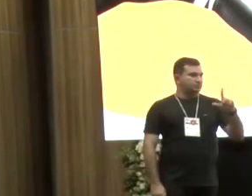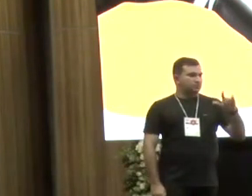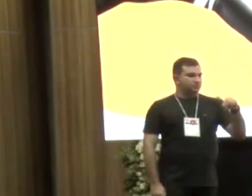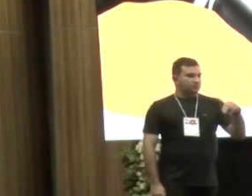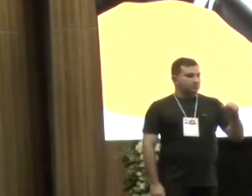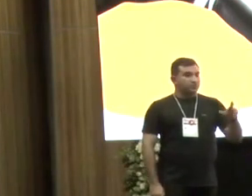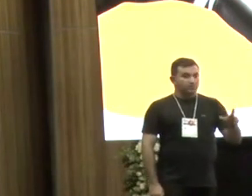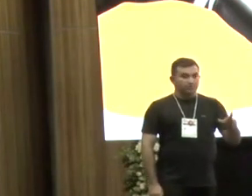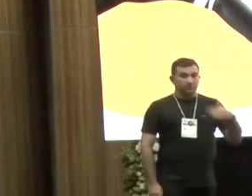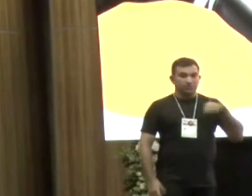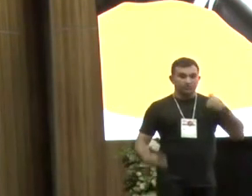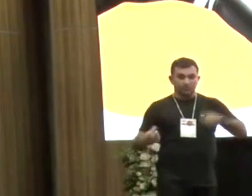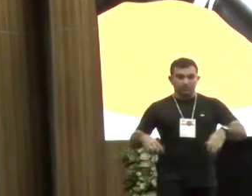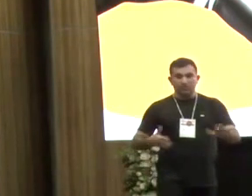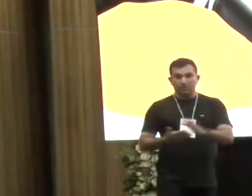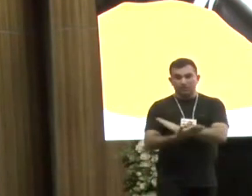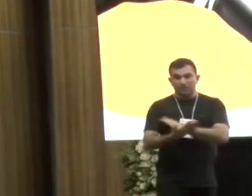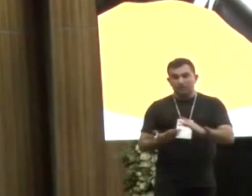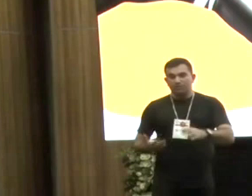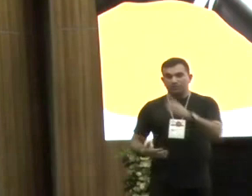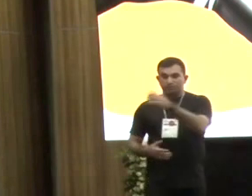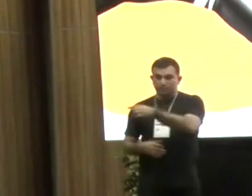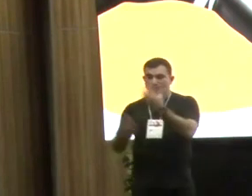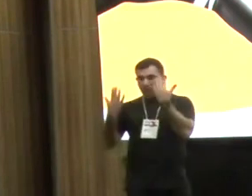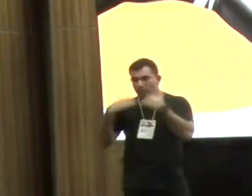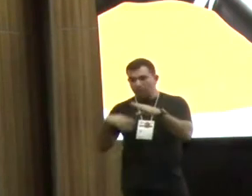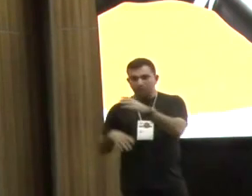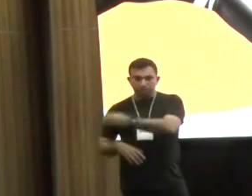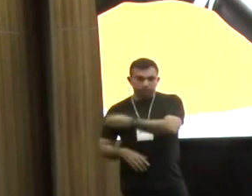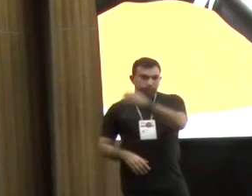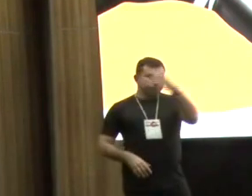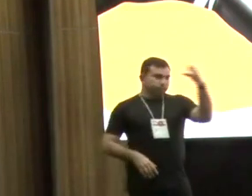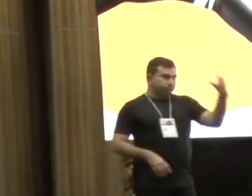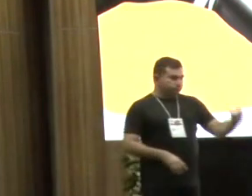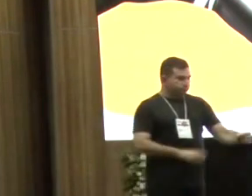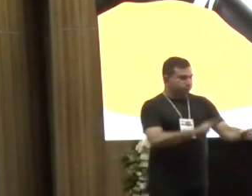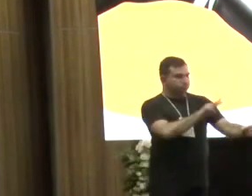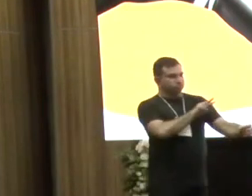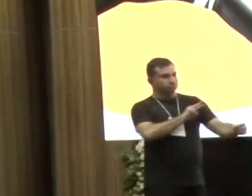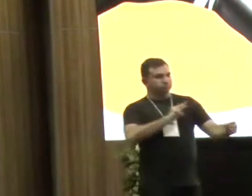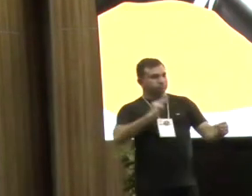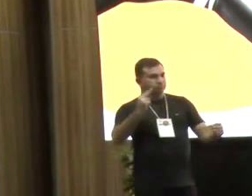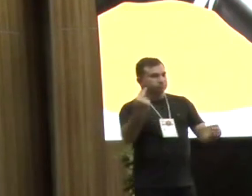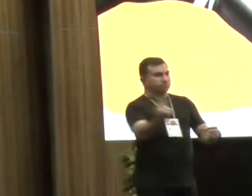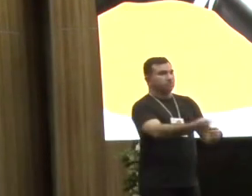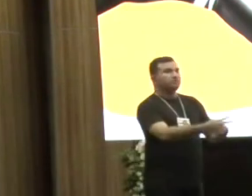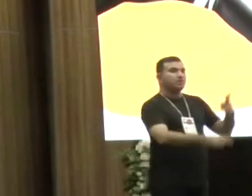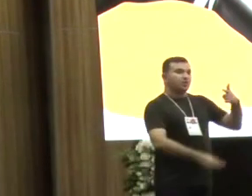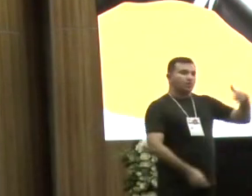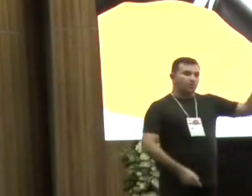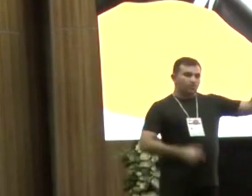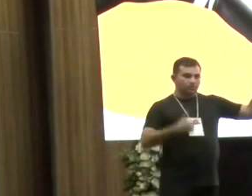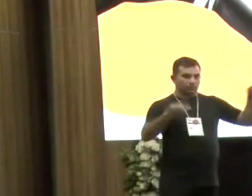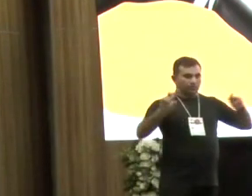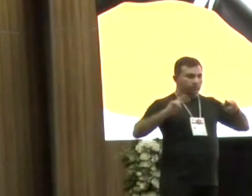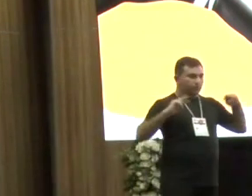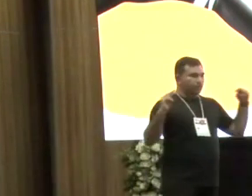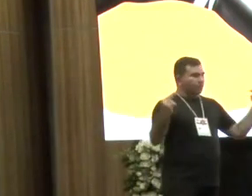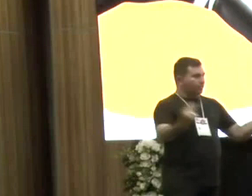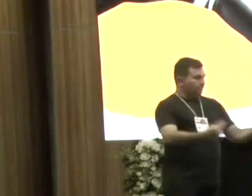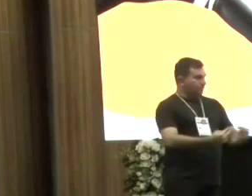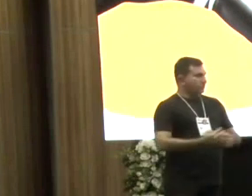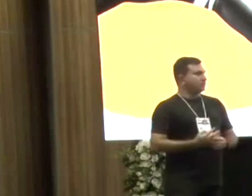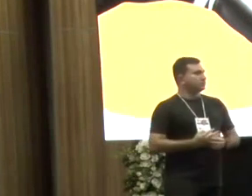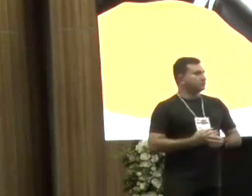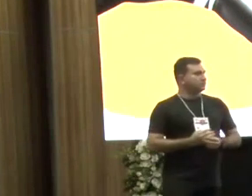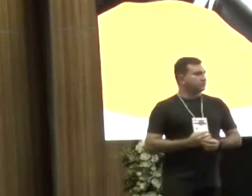saiam da sua área de hospedagem natural, vá para o meio da roda e permita com que os outros olhem.